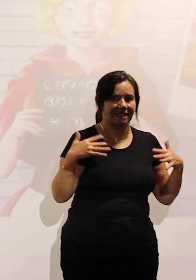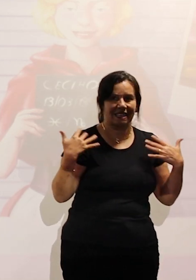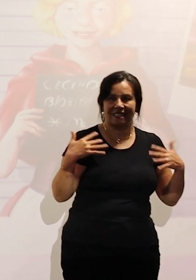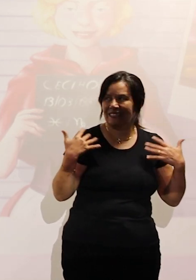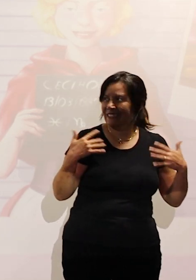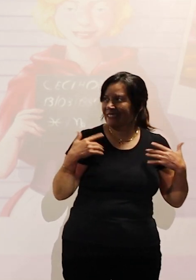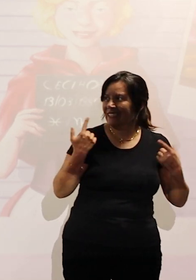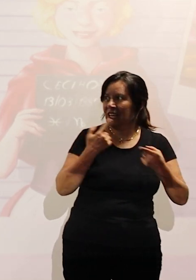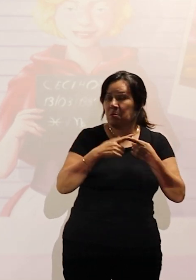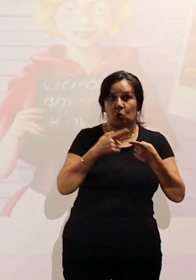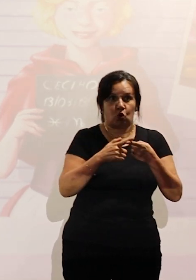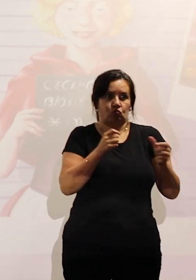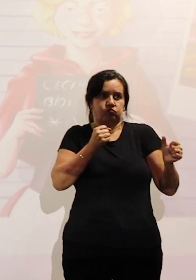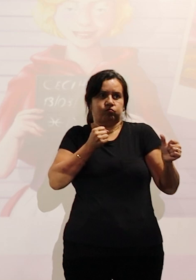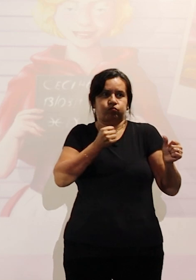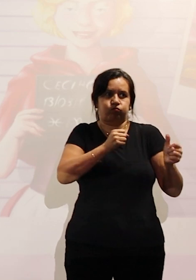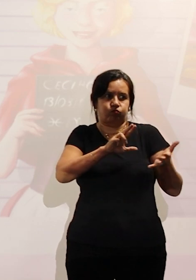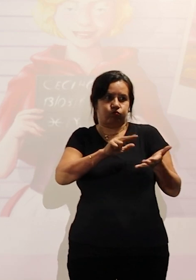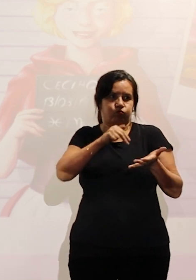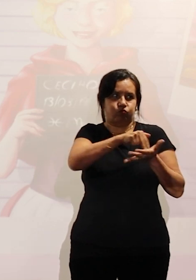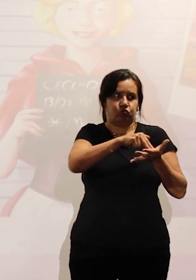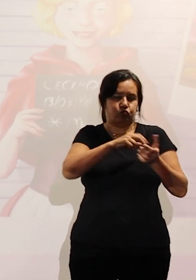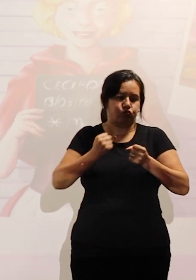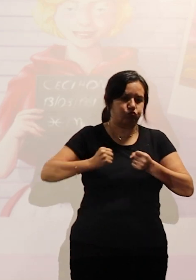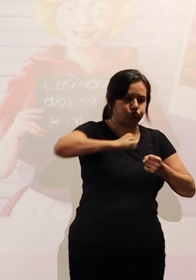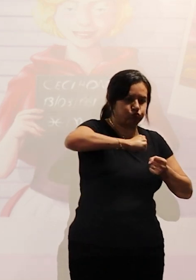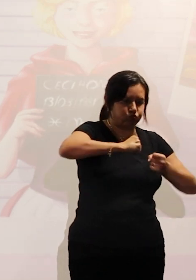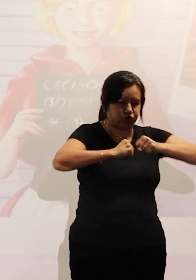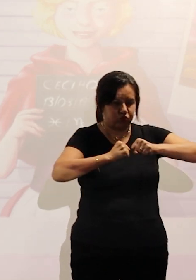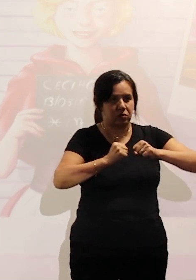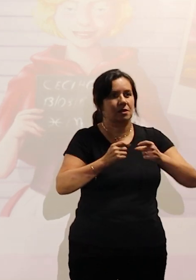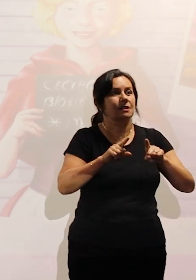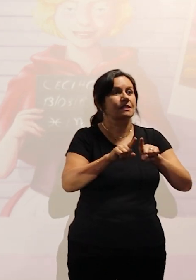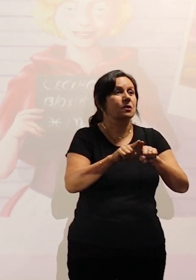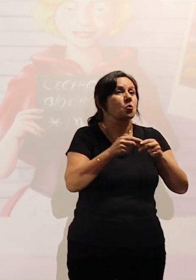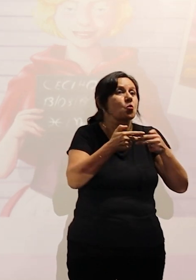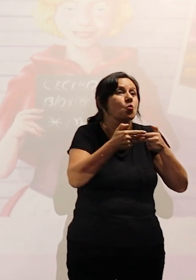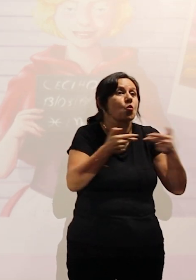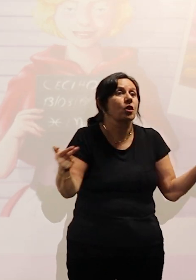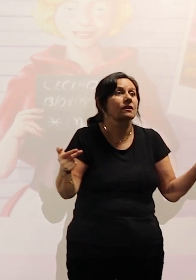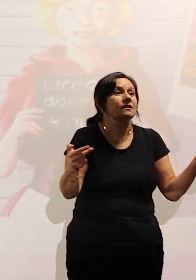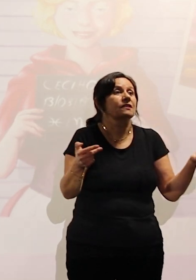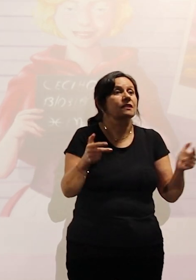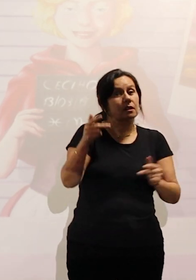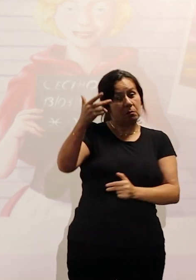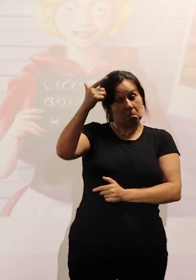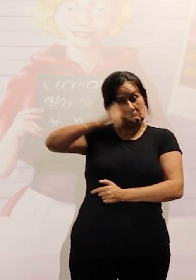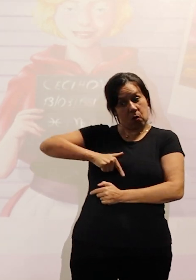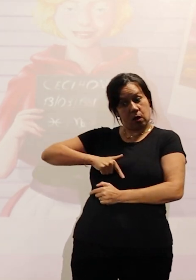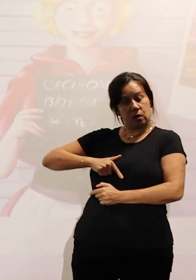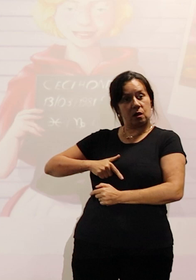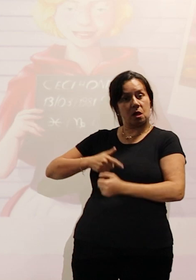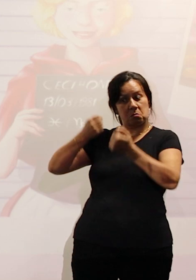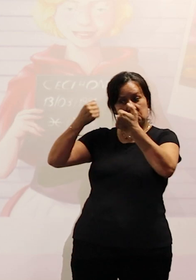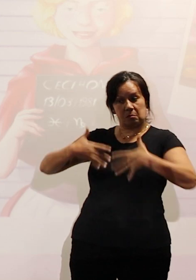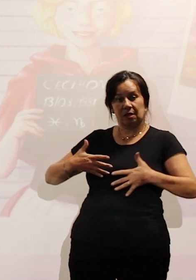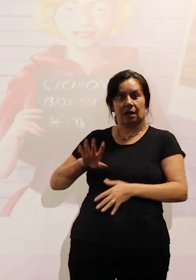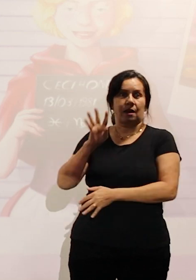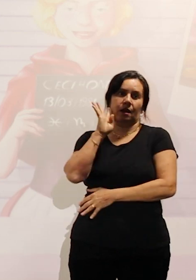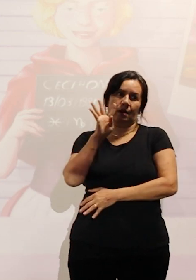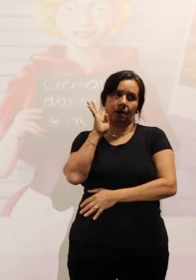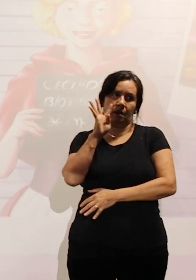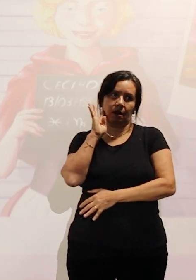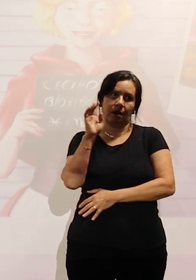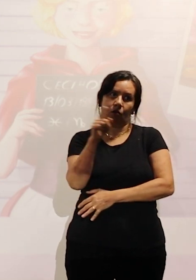questão de autodefesa, né? Eu fazia Kung Fu também. Então, são coisas que dizem um pouco sobre mim, e é muito legal, geralmente, o Meet the